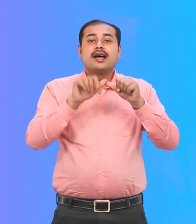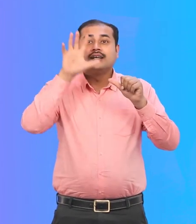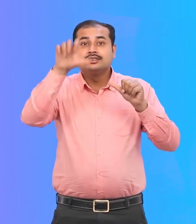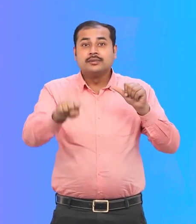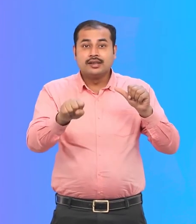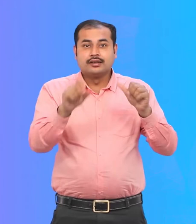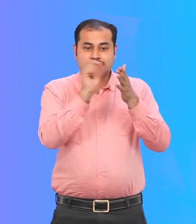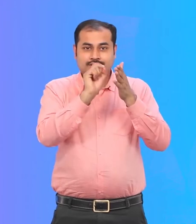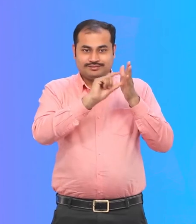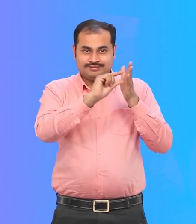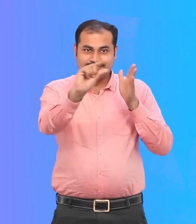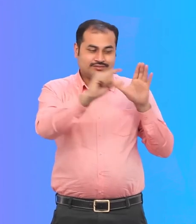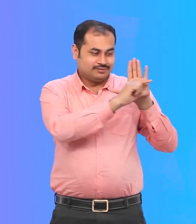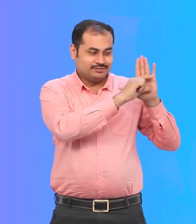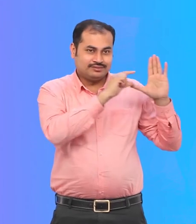और कह रही है